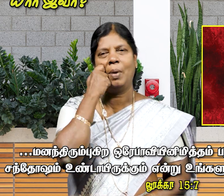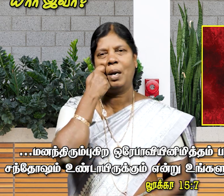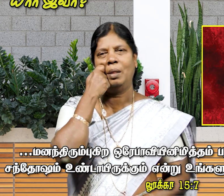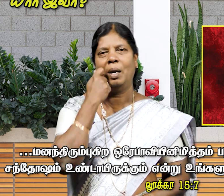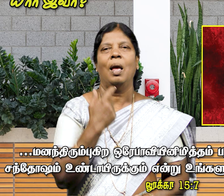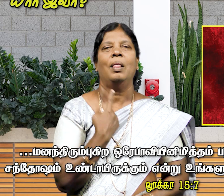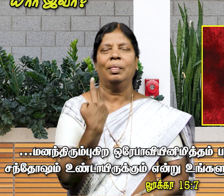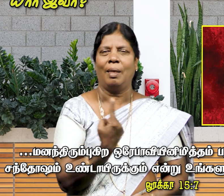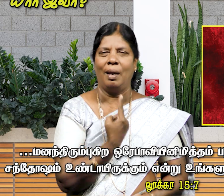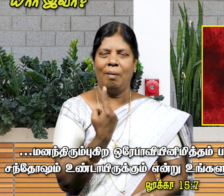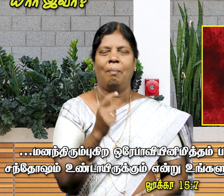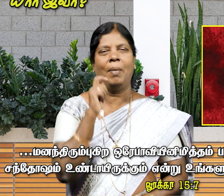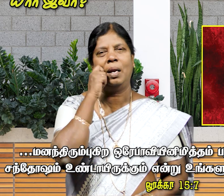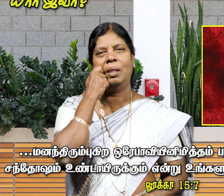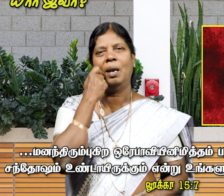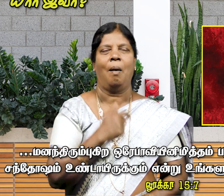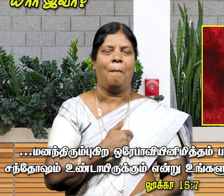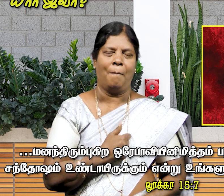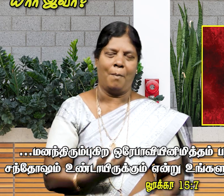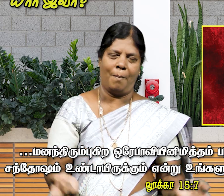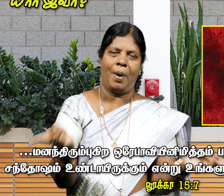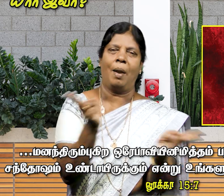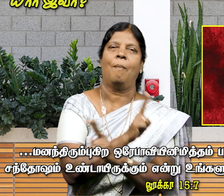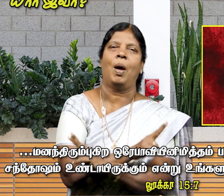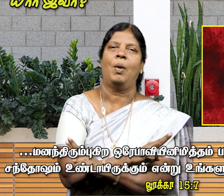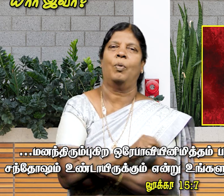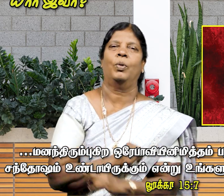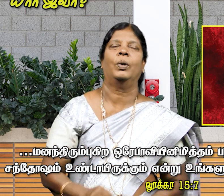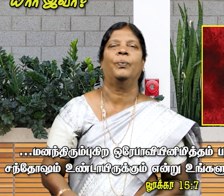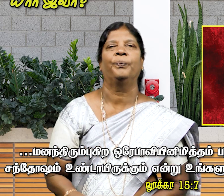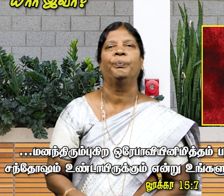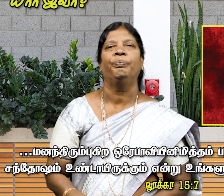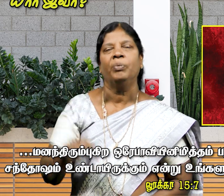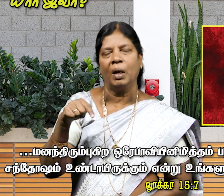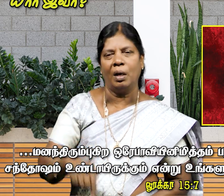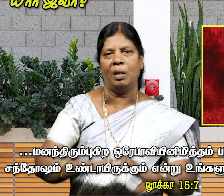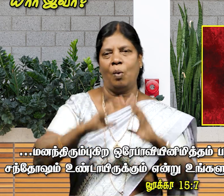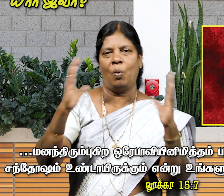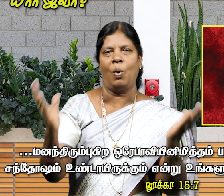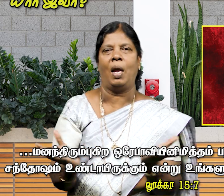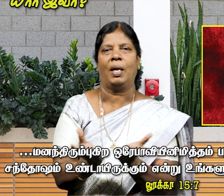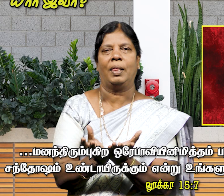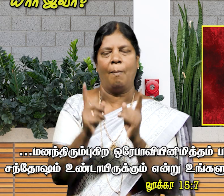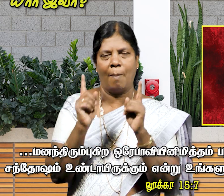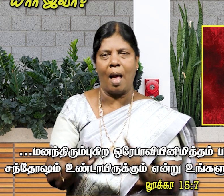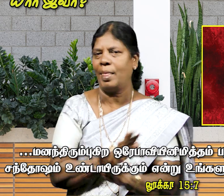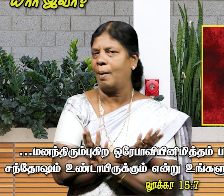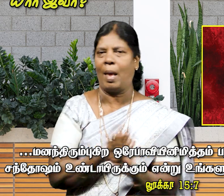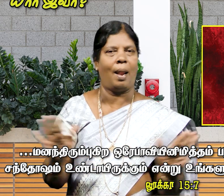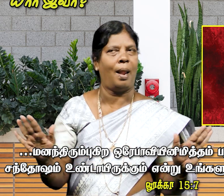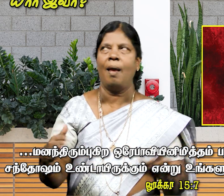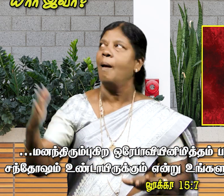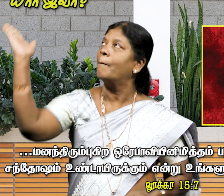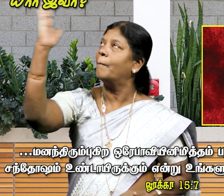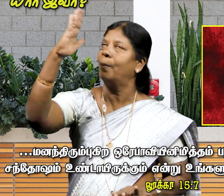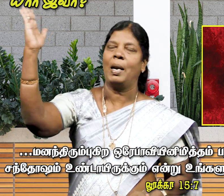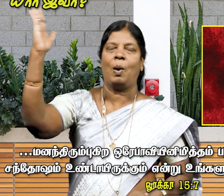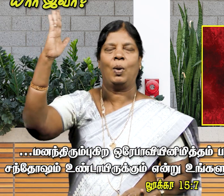ஒரு மனிதன் மனம் திரும்பி வரும் பொழுது இந்த உலகத்தில் மட்டுமல்ல விண்